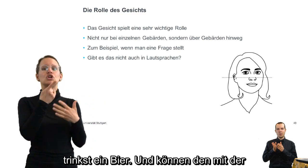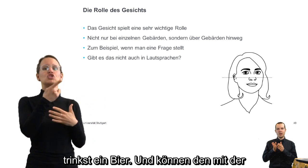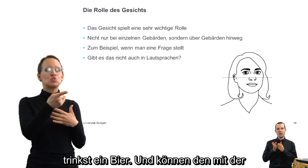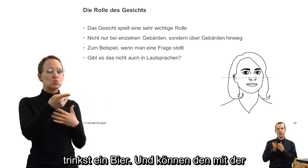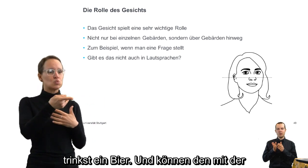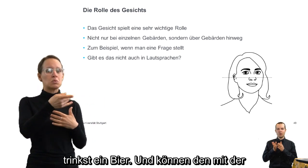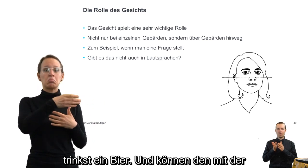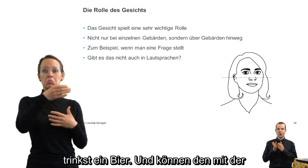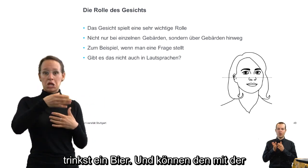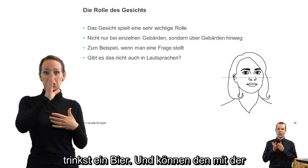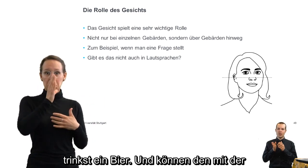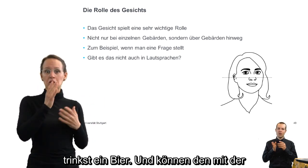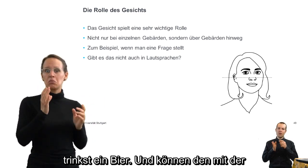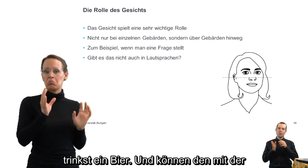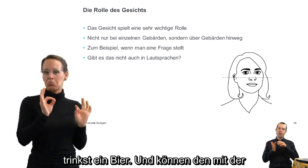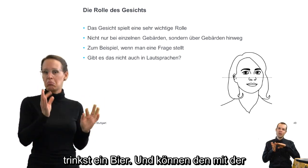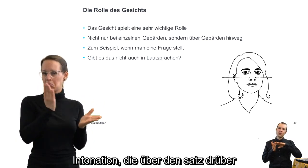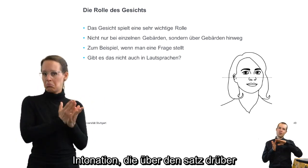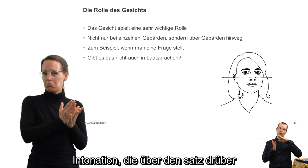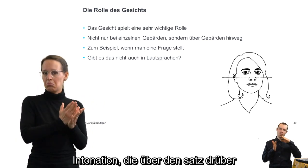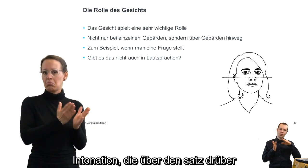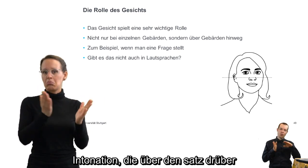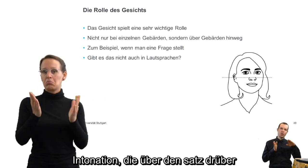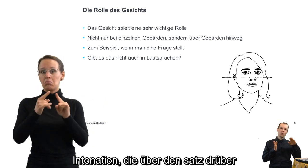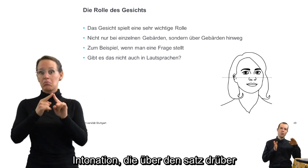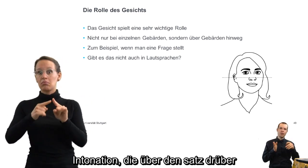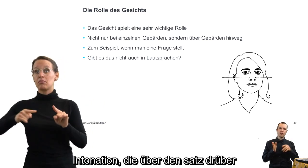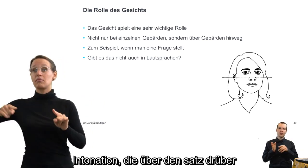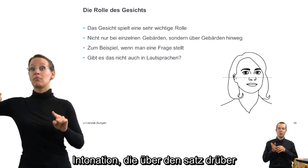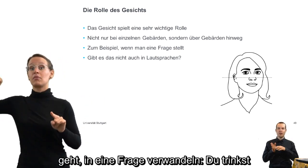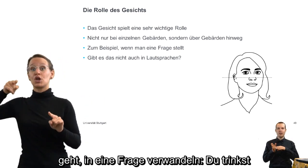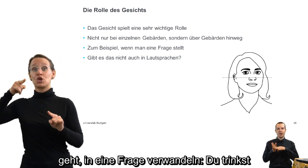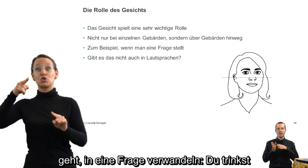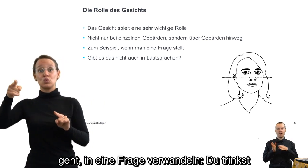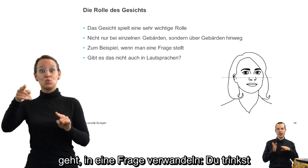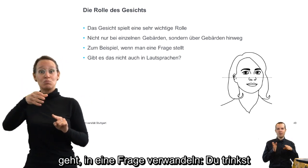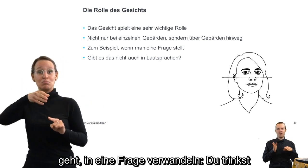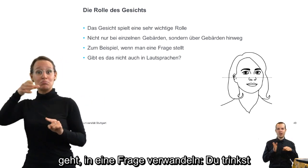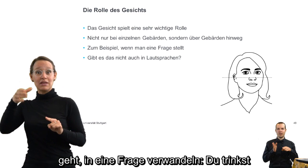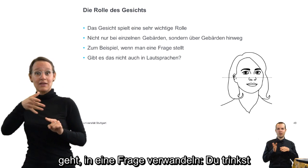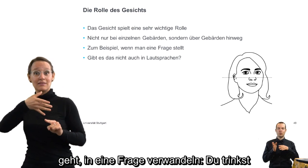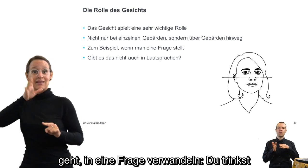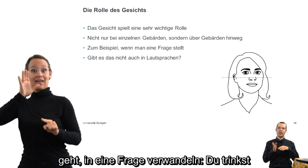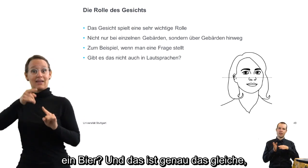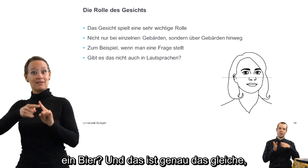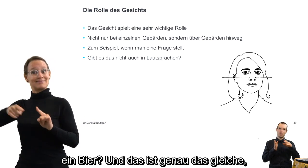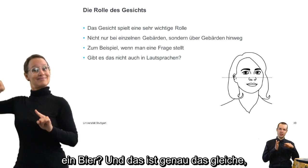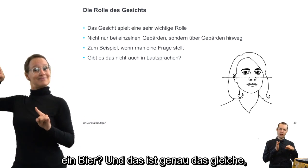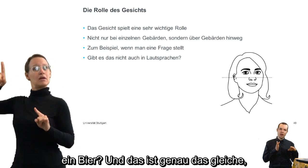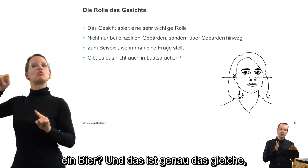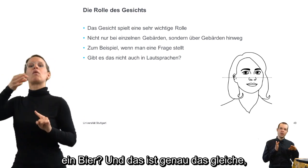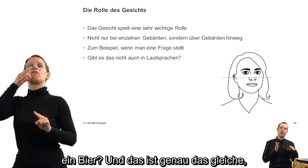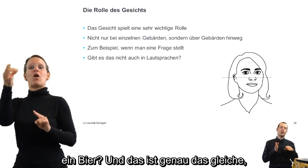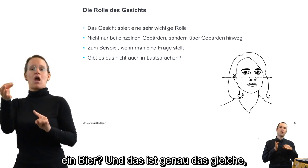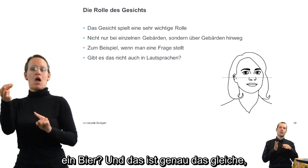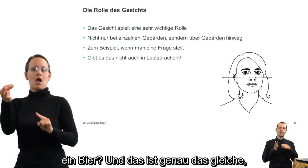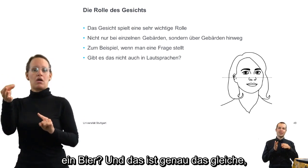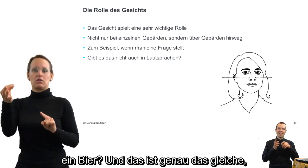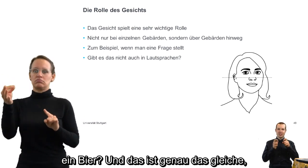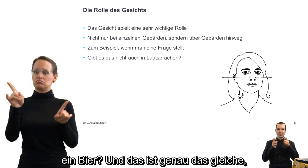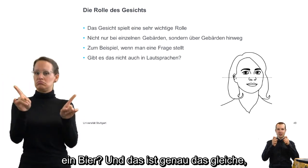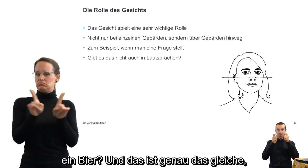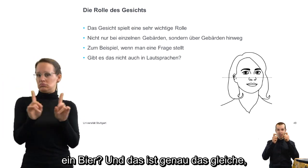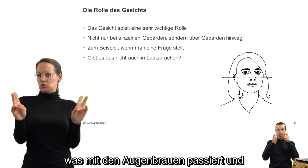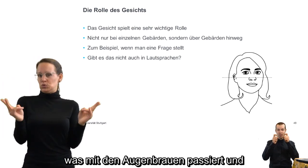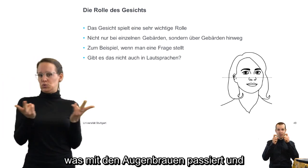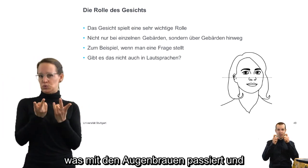du trinkst ein Bier und können den mit der Intonation, die über den Satz drüber geht, in eine Frage verwandeln. Du trinkst ein Bier und